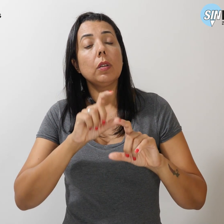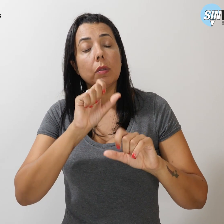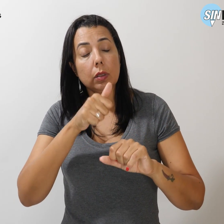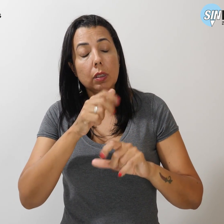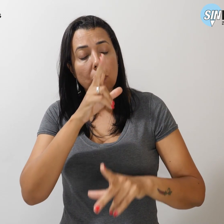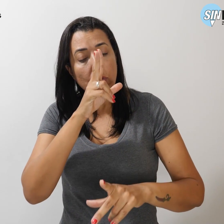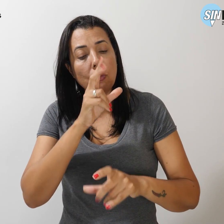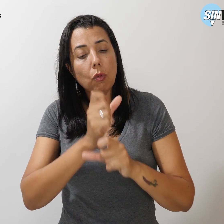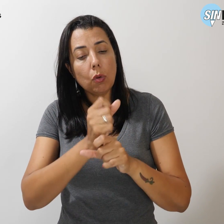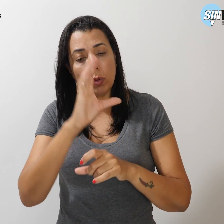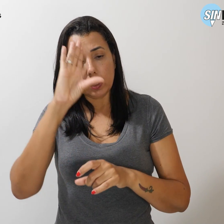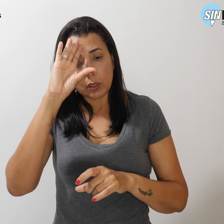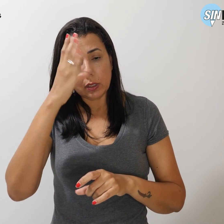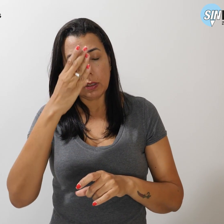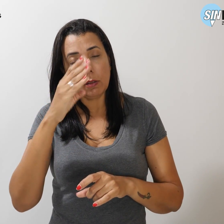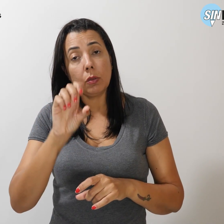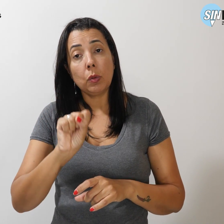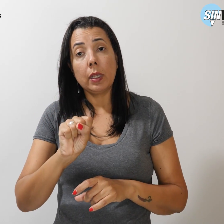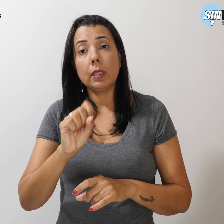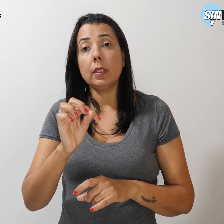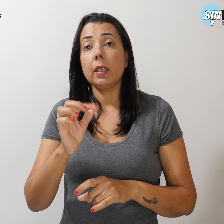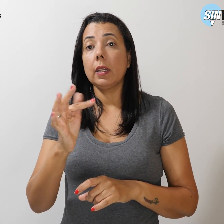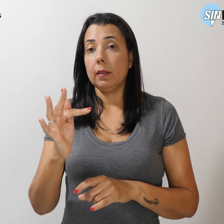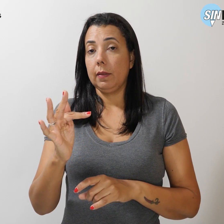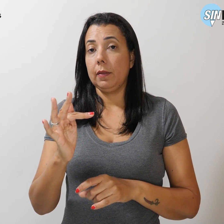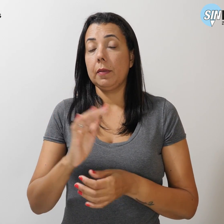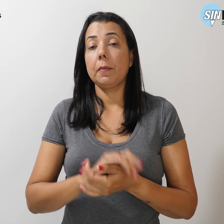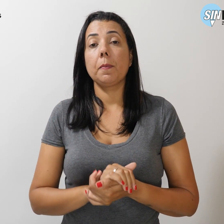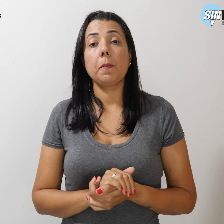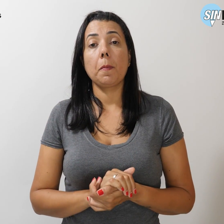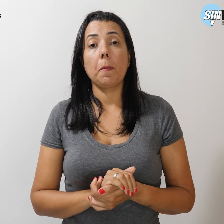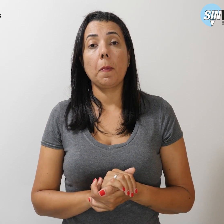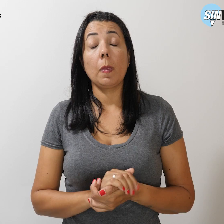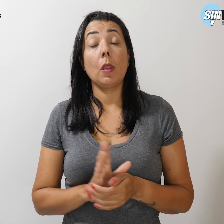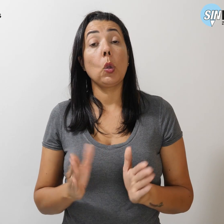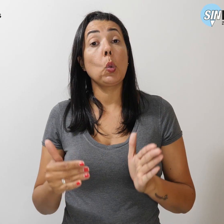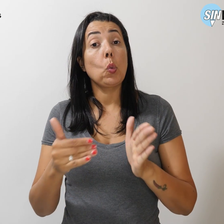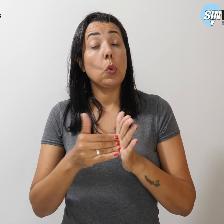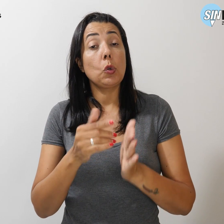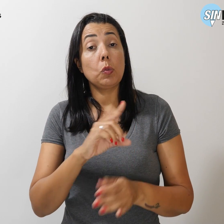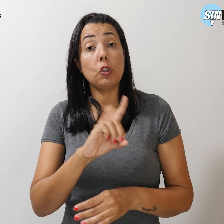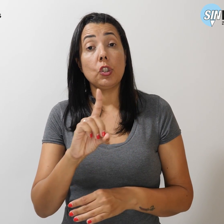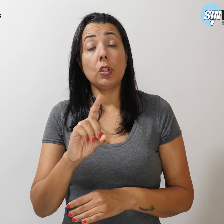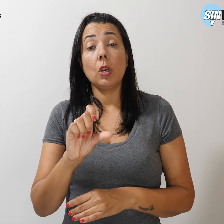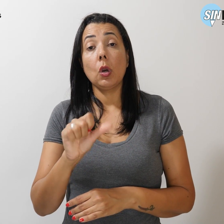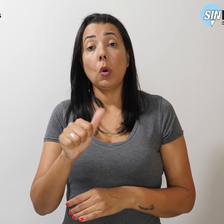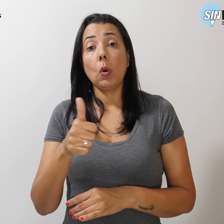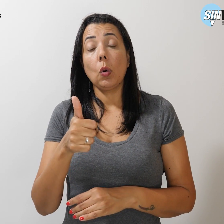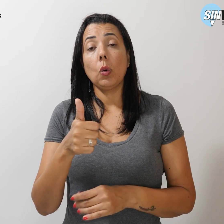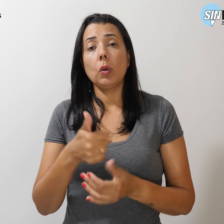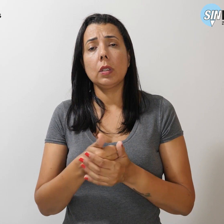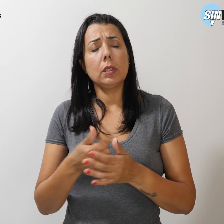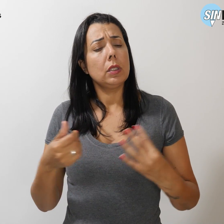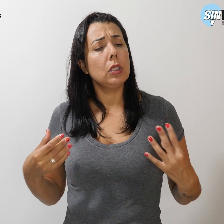a decisão do Supremo Tribunal Federal. No último dia 11, por unanimidade,